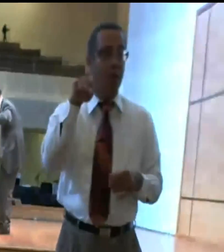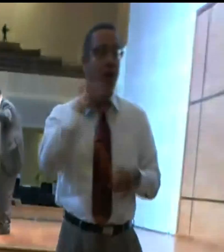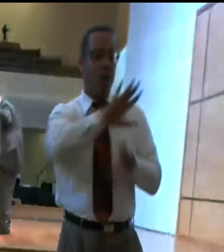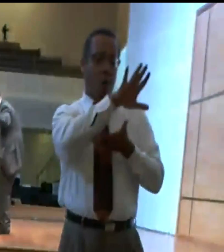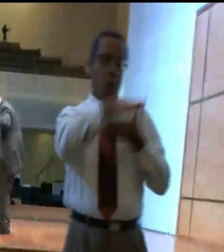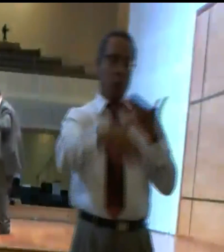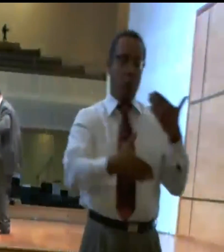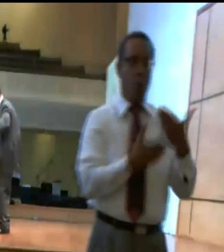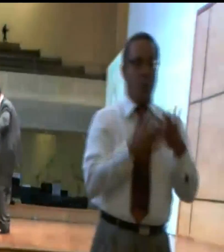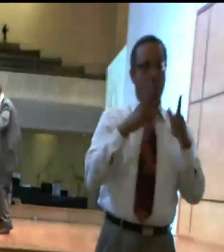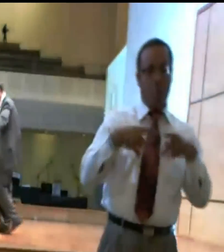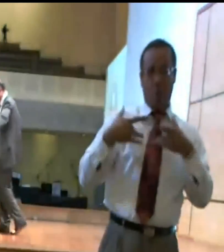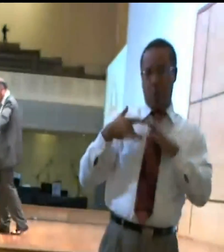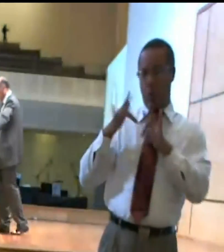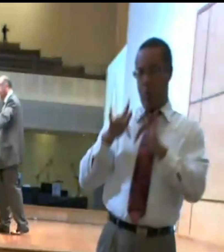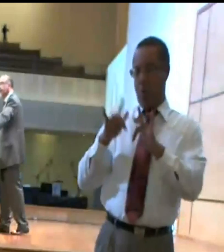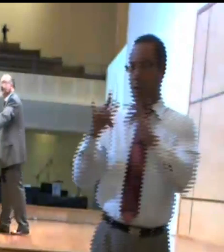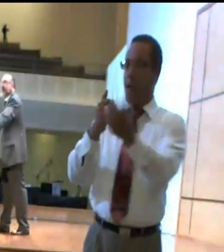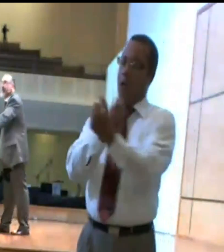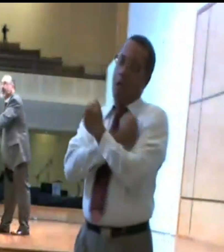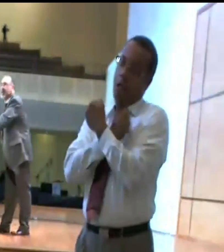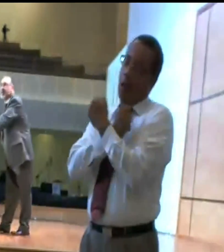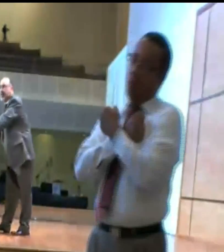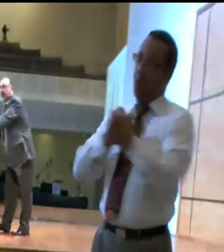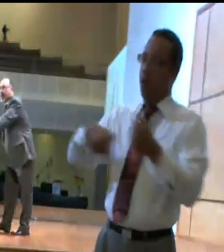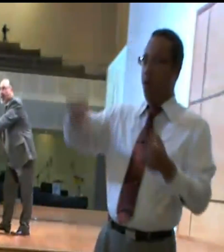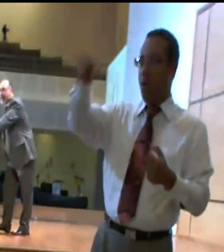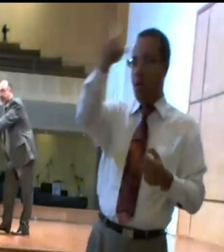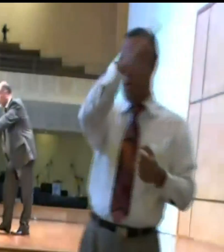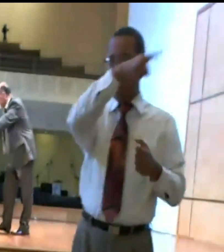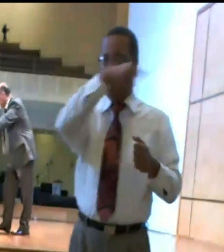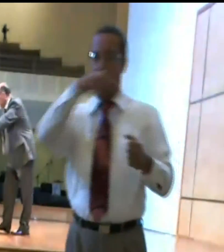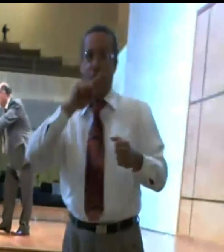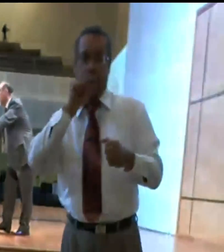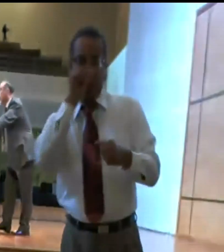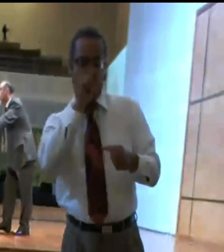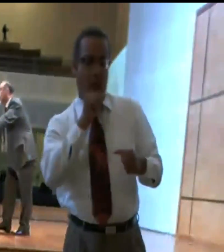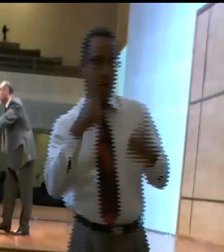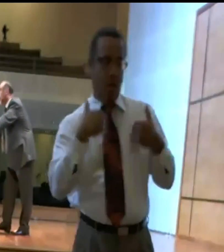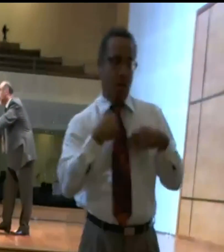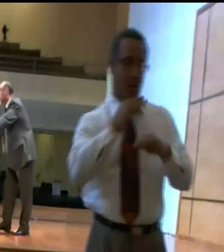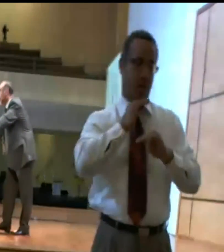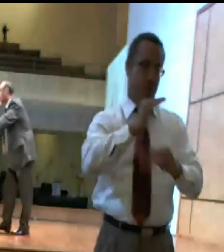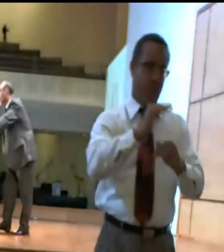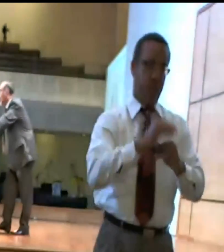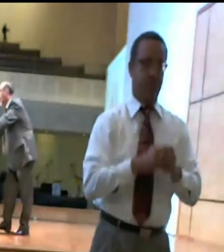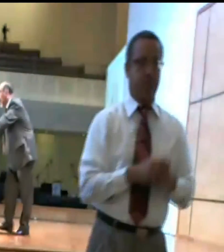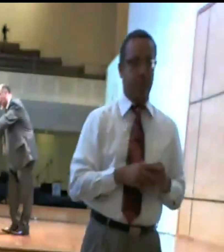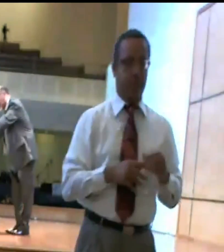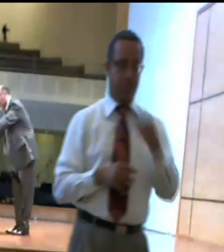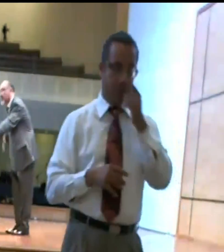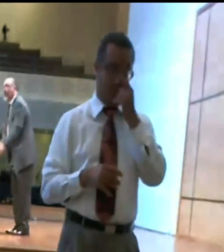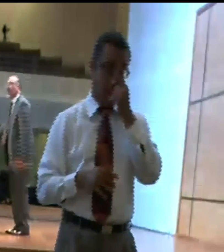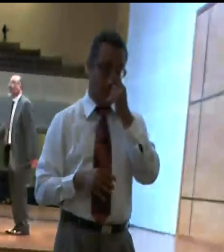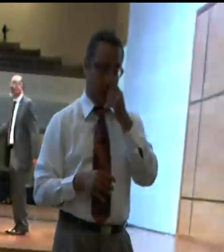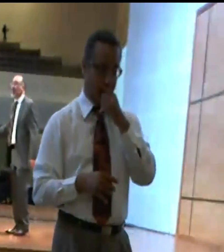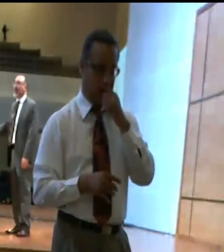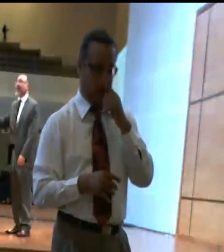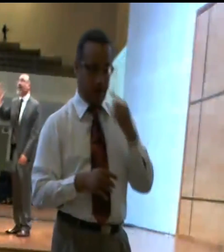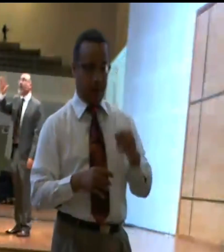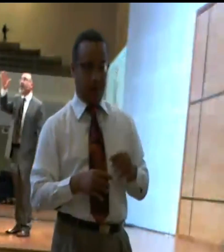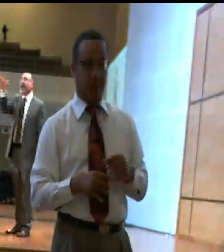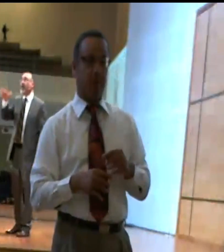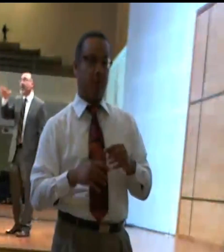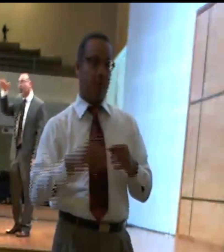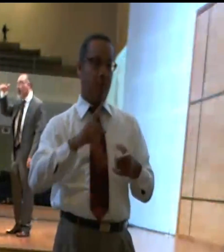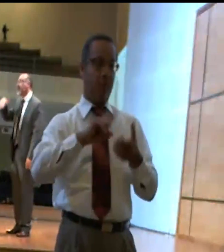por su misericordia. Sin embargo, la paciencia de Dios tiene un límite. La paciencia de Dios tiene un